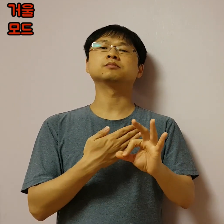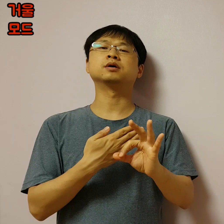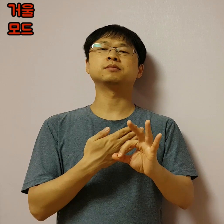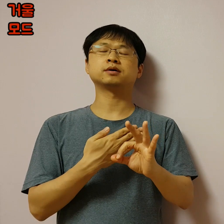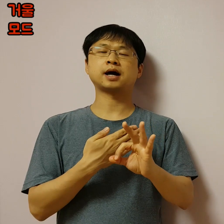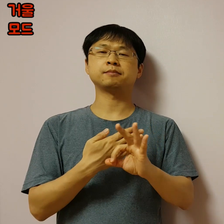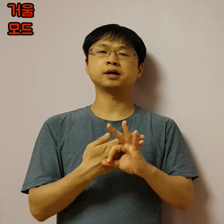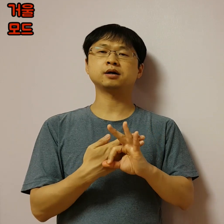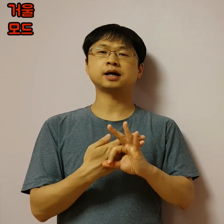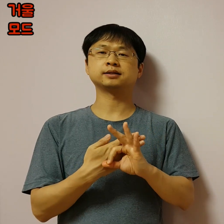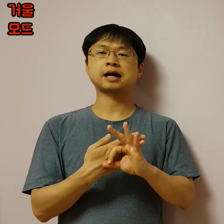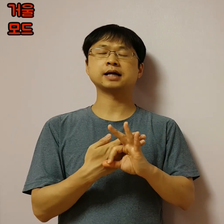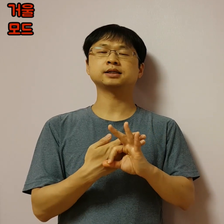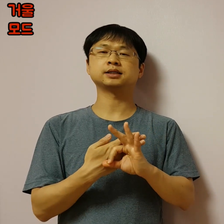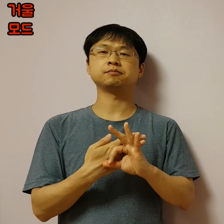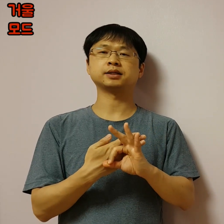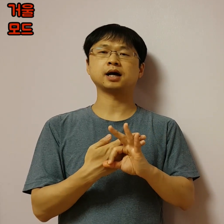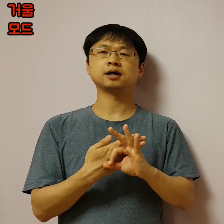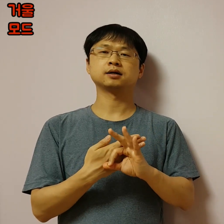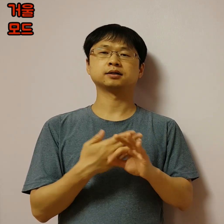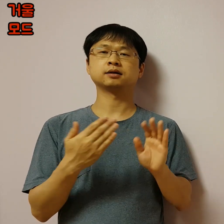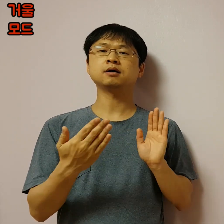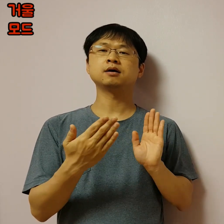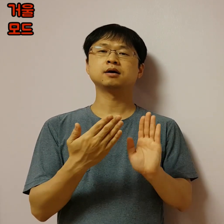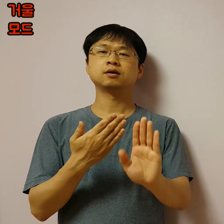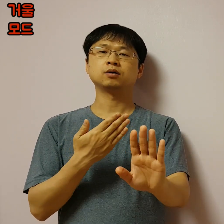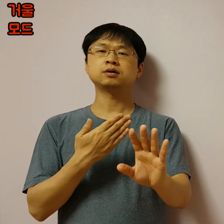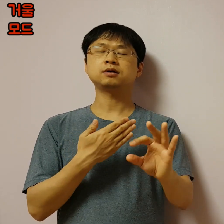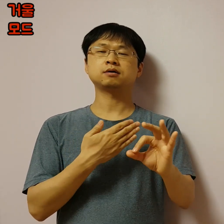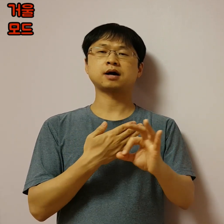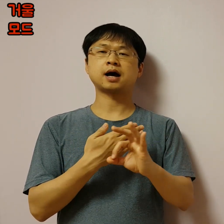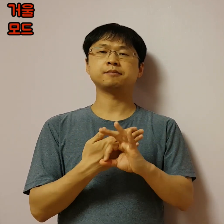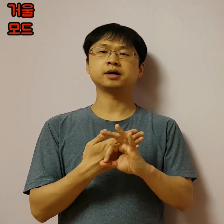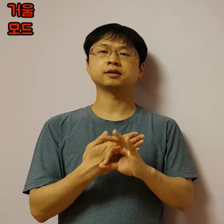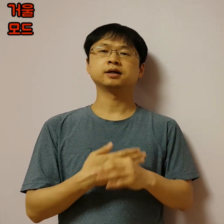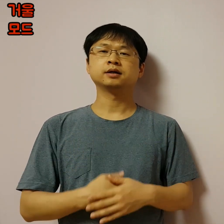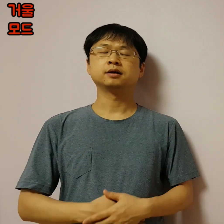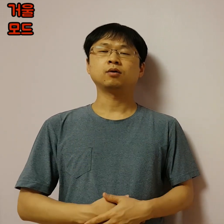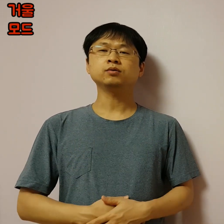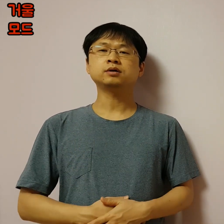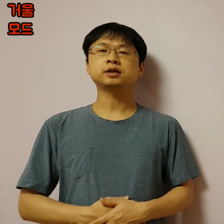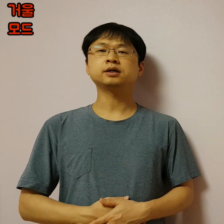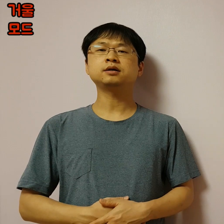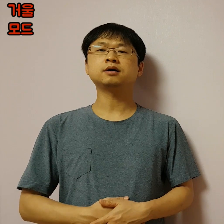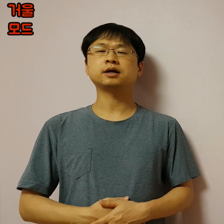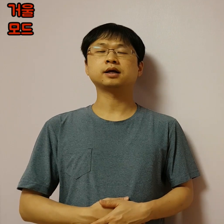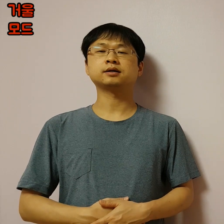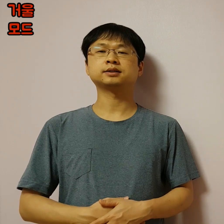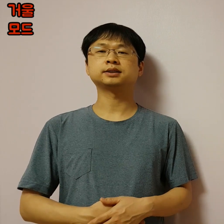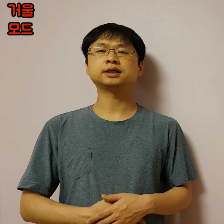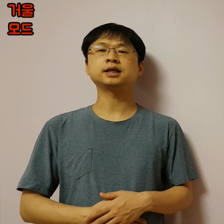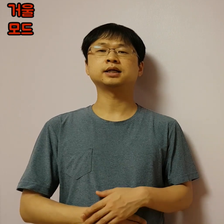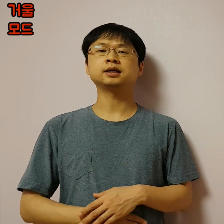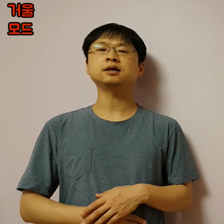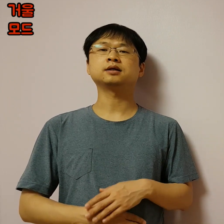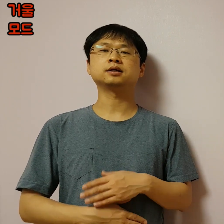붙여주면 뭐뭐라면 하는 가정이 됩니다. 그래서 흘러가면 오늘이 흘러간다는 것은 시간이